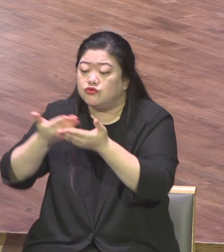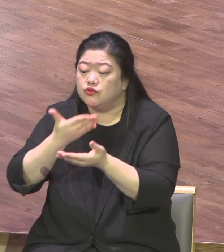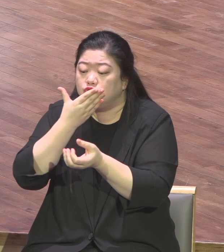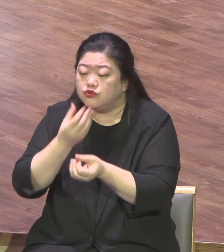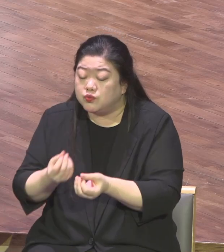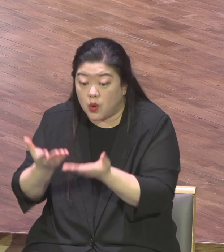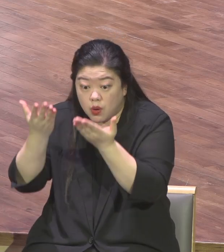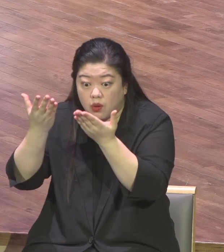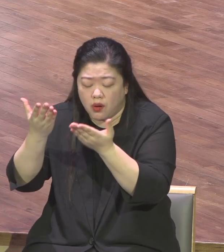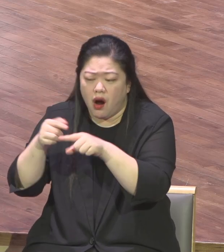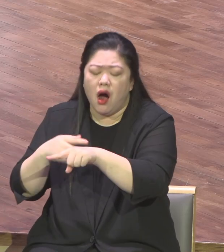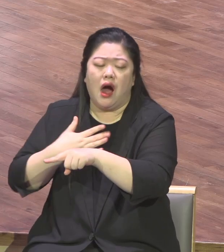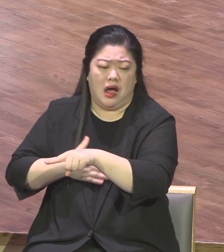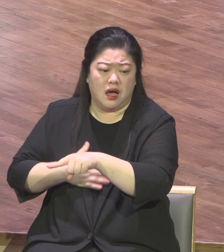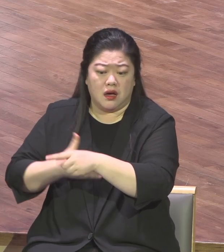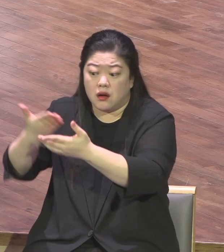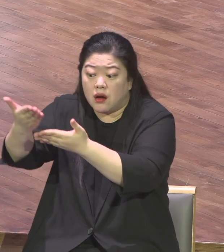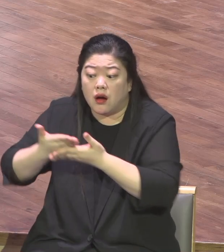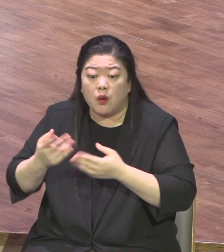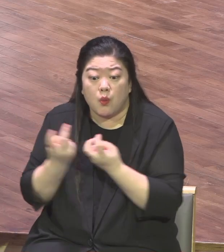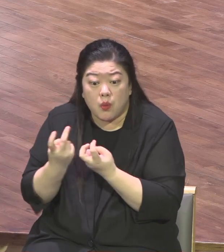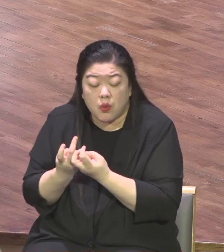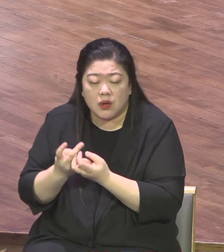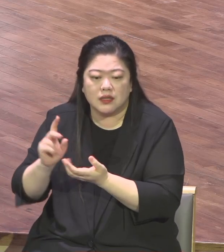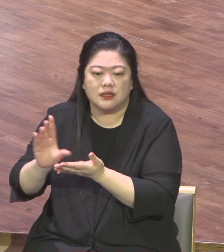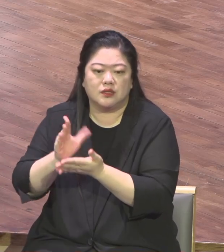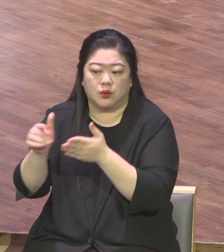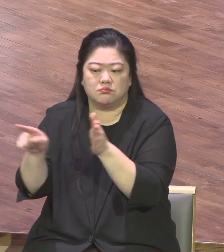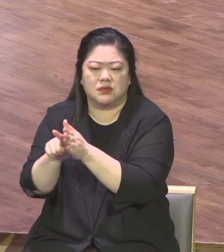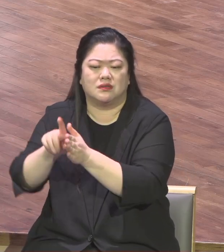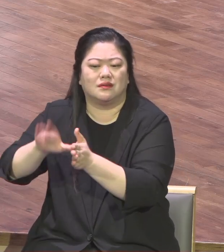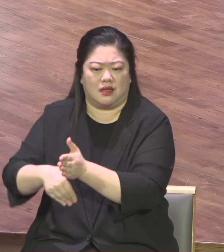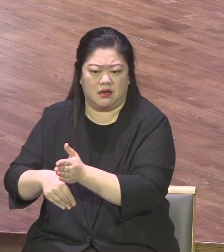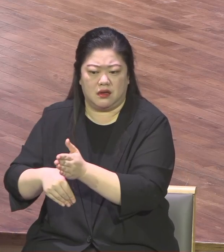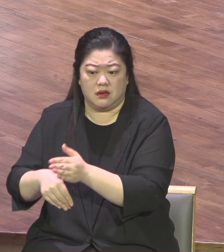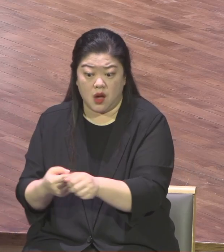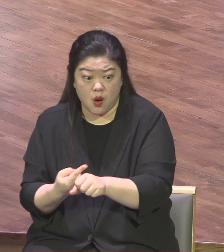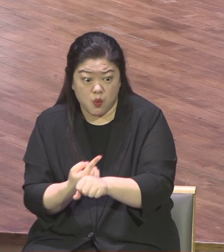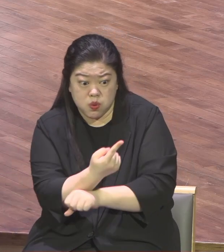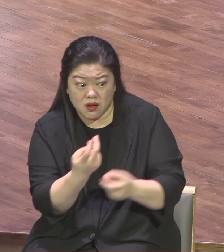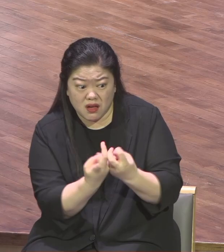있다. 그거예요. 예수를 통해서만.